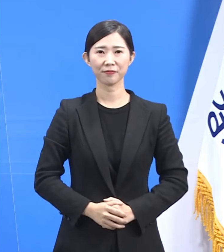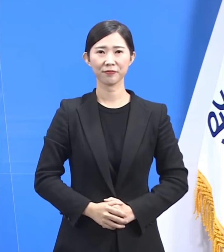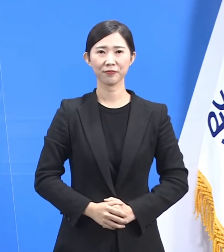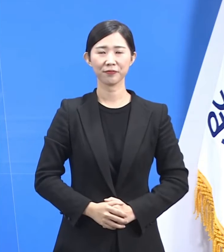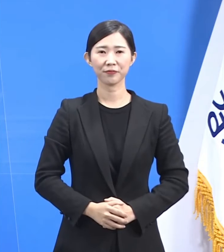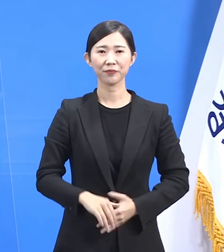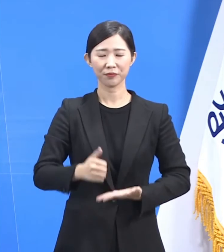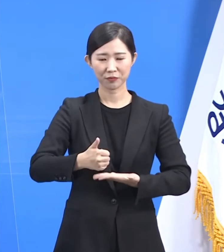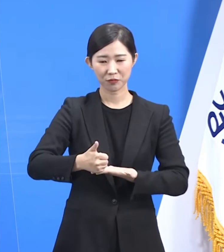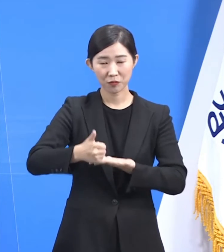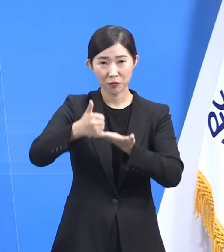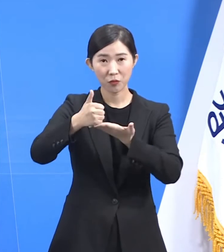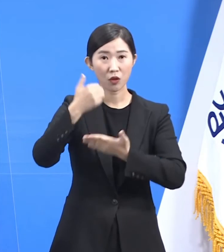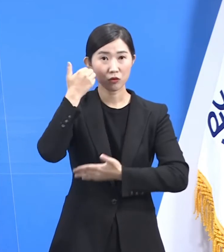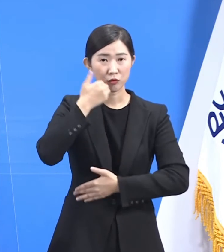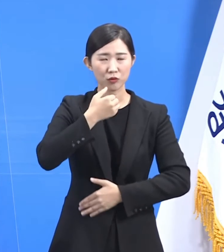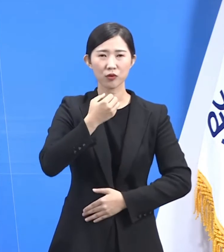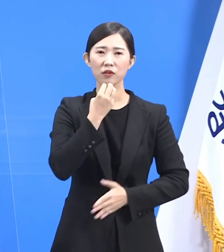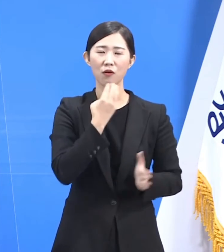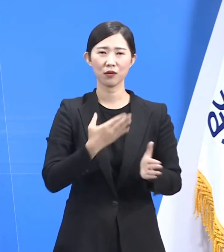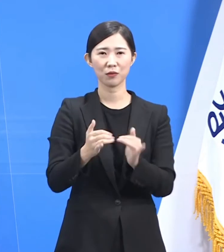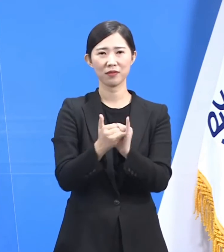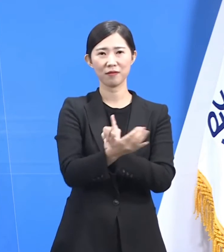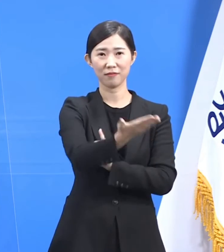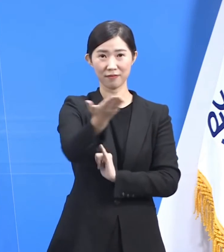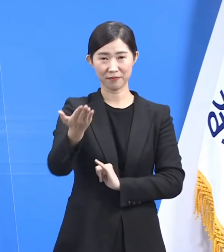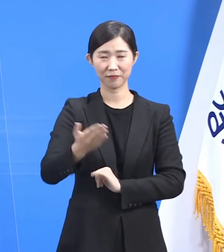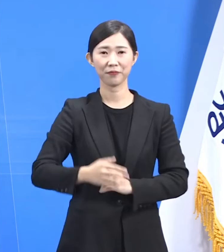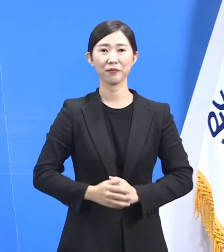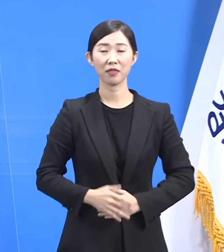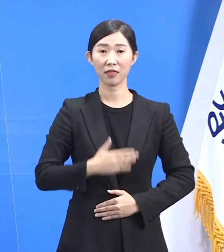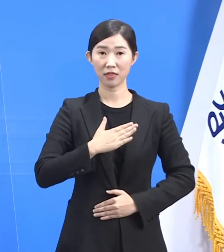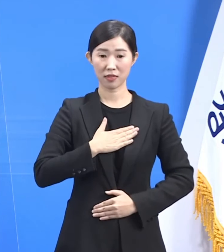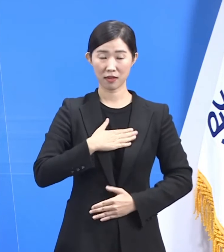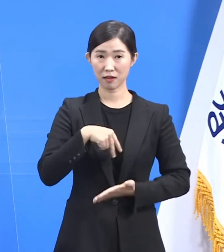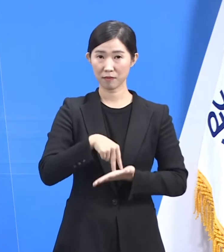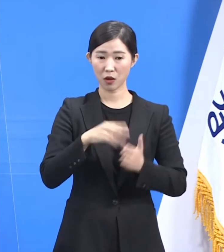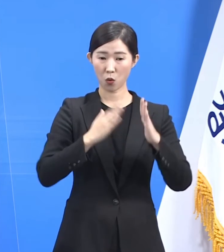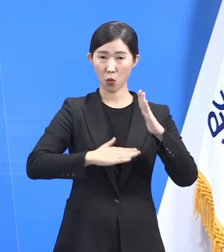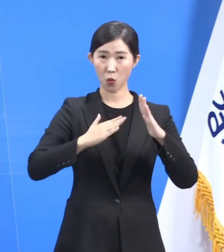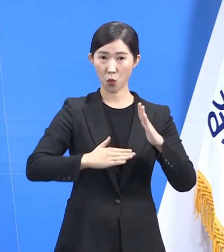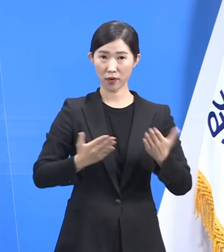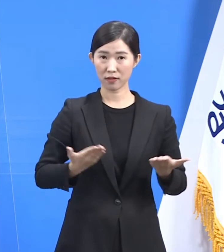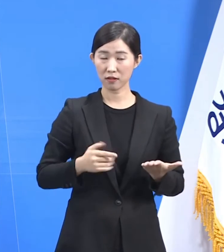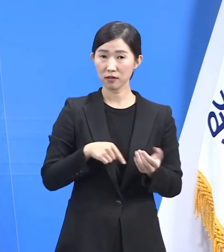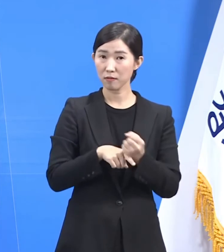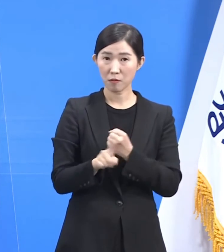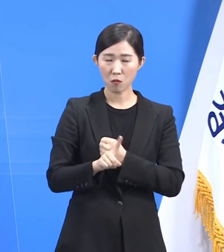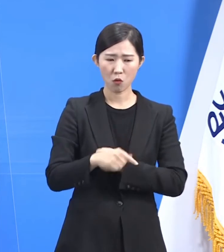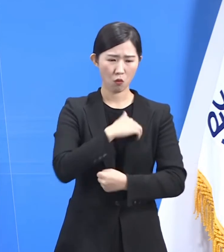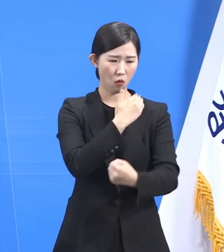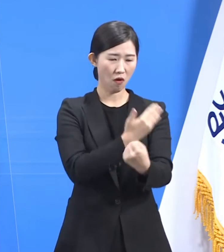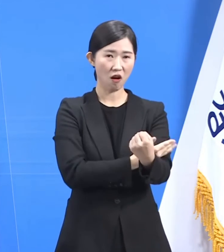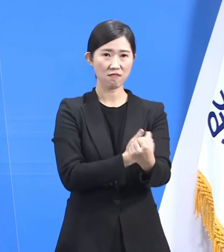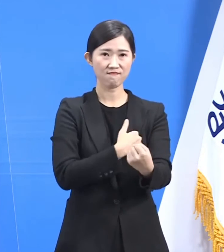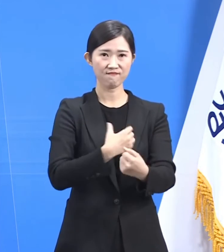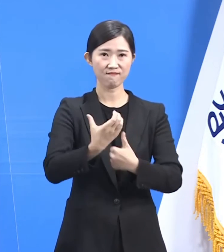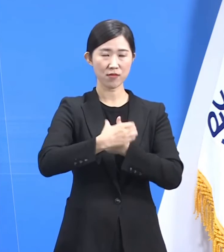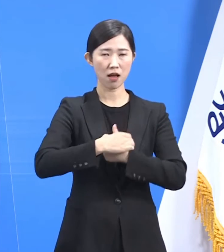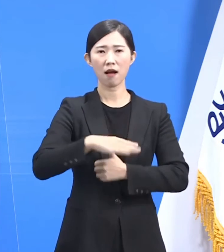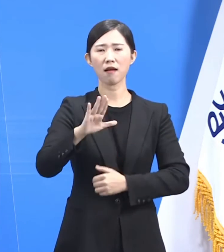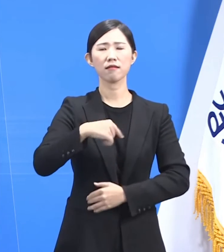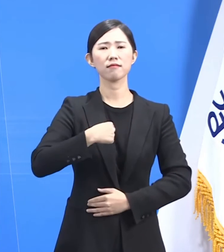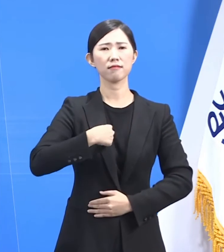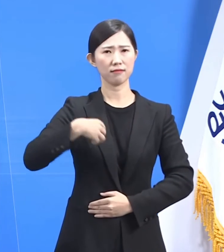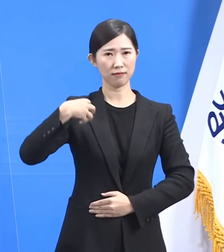존경하는 경기도민 여러분, 저에게 있어 공직은 권세가 아니라 책임입니다.